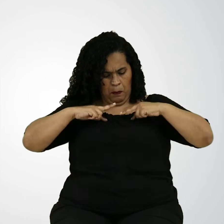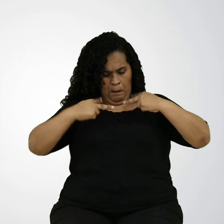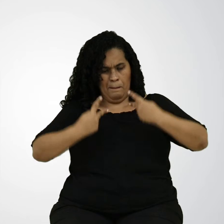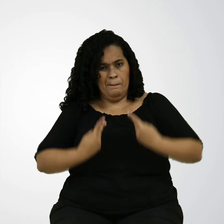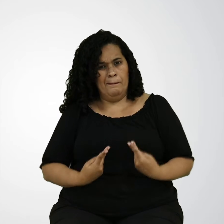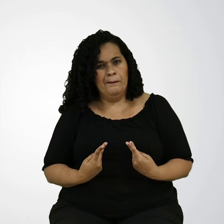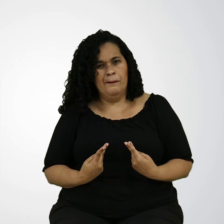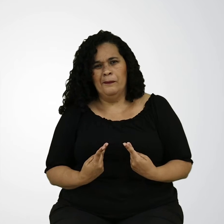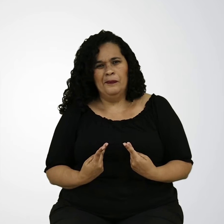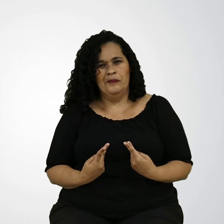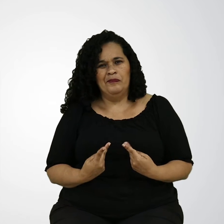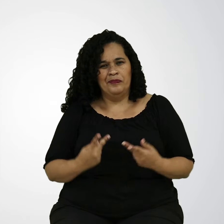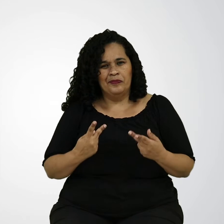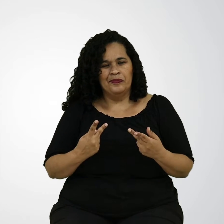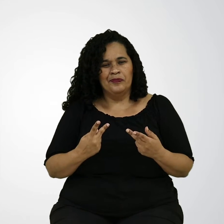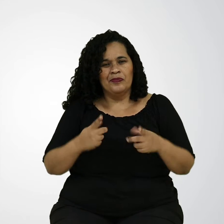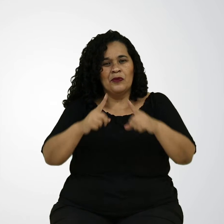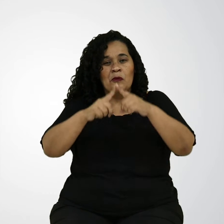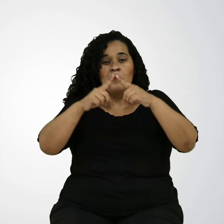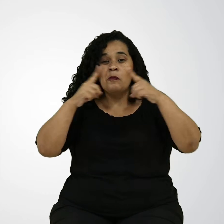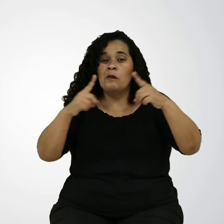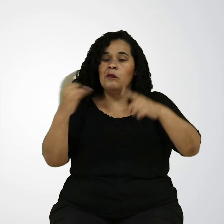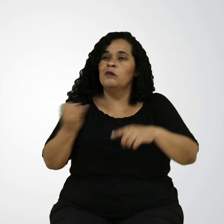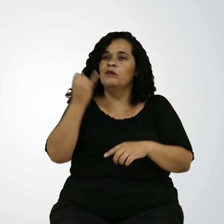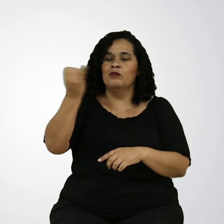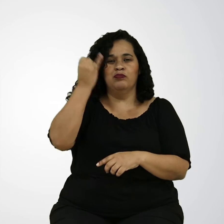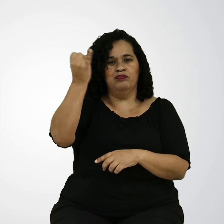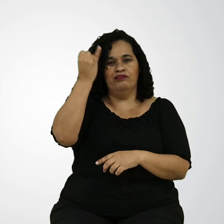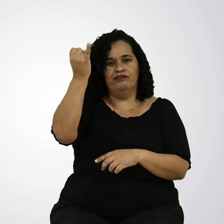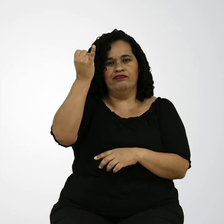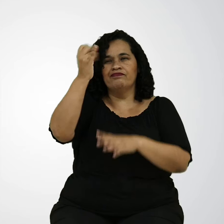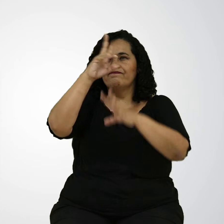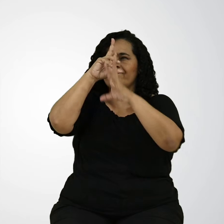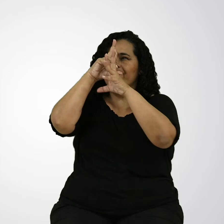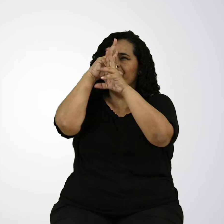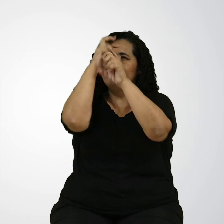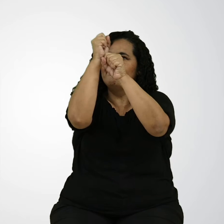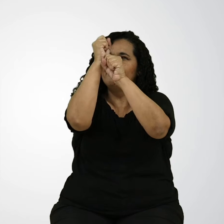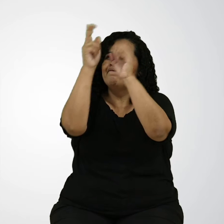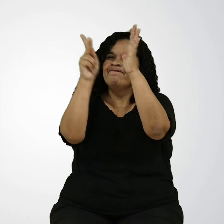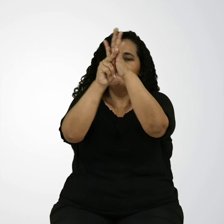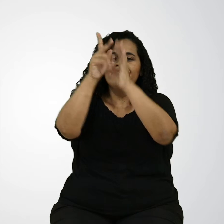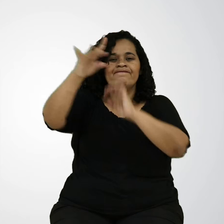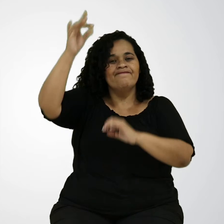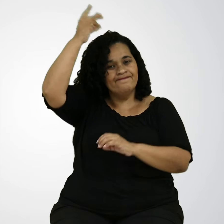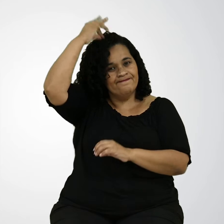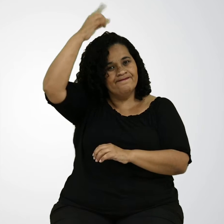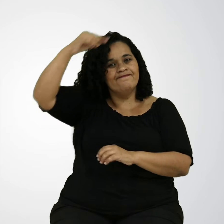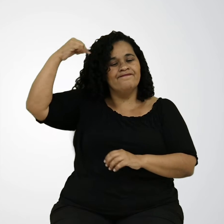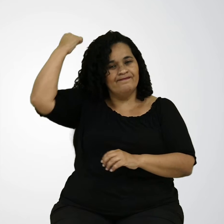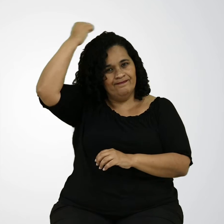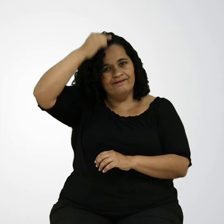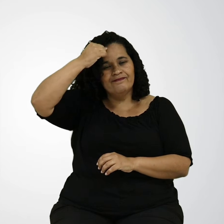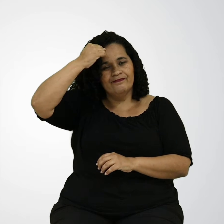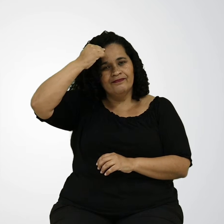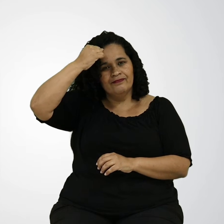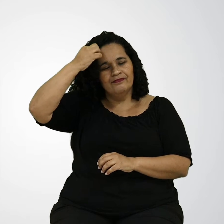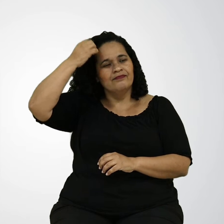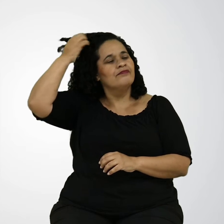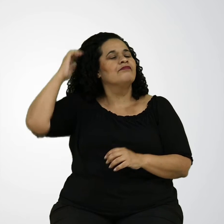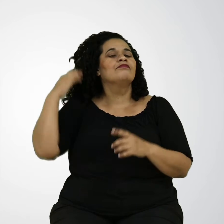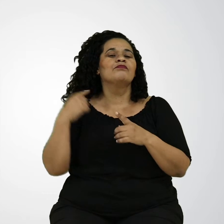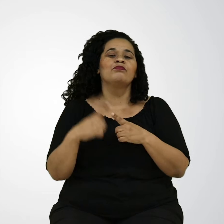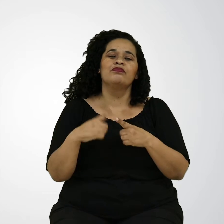de um impulso, da força trazida pelo Espírito Santo. Porque, vamos ser sinceros,